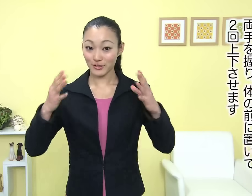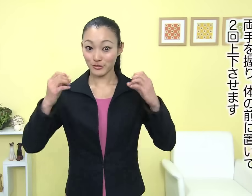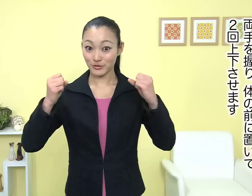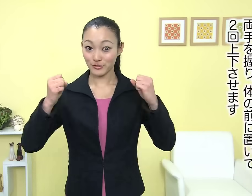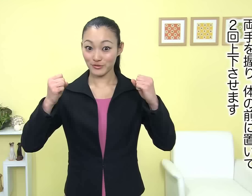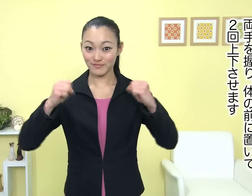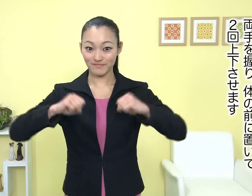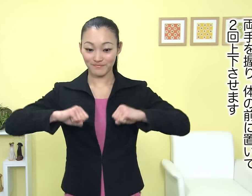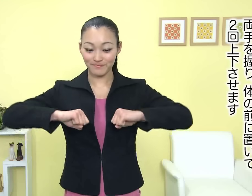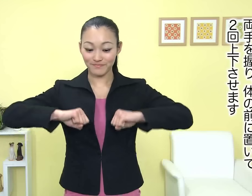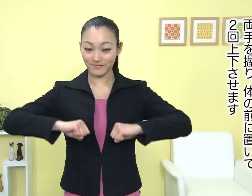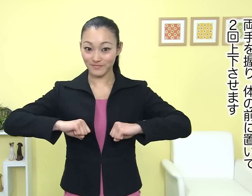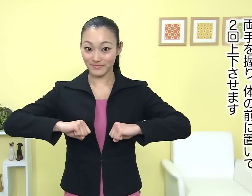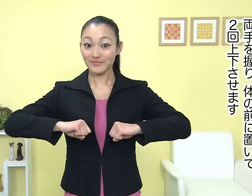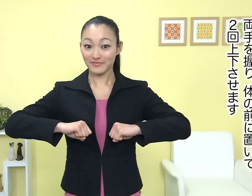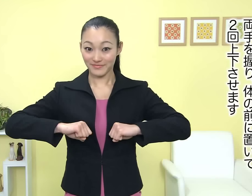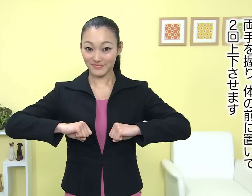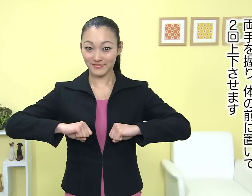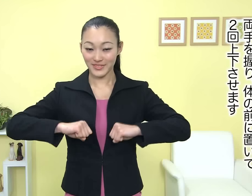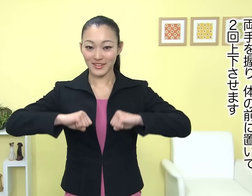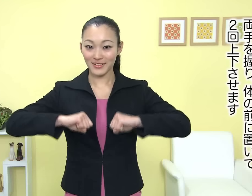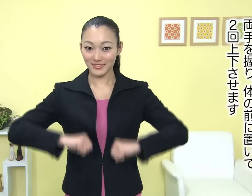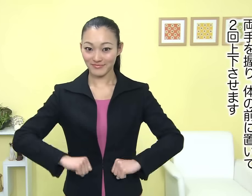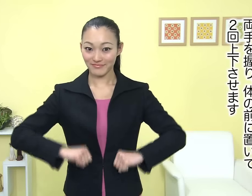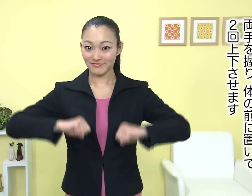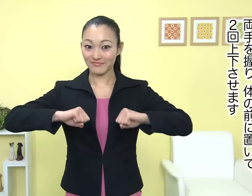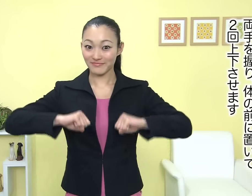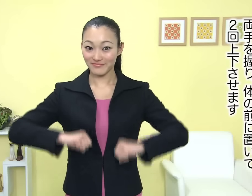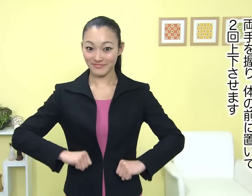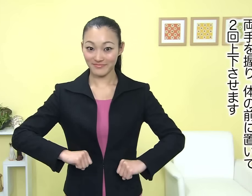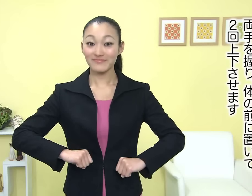両手を握り、体の前に置いて2回上下させます。